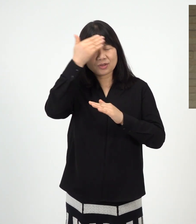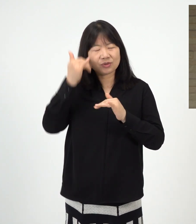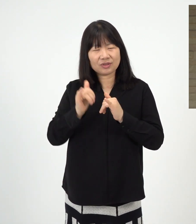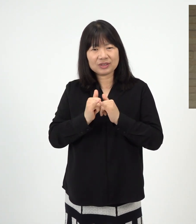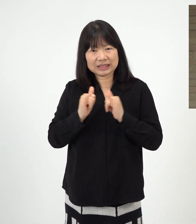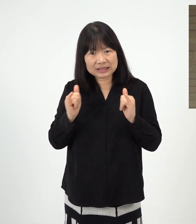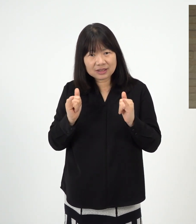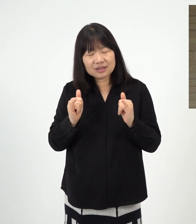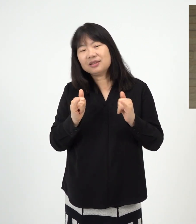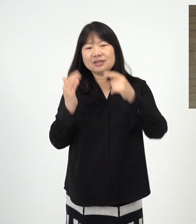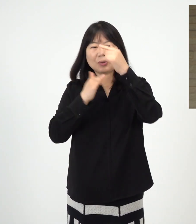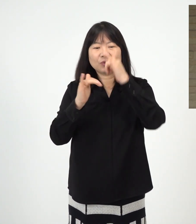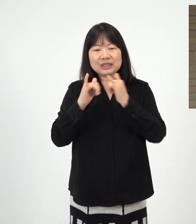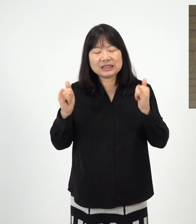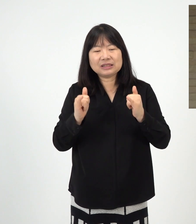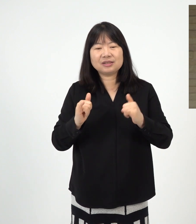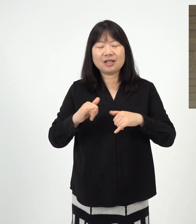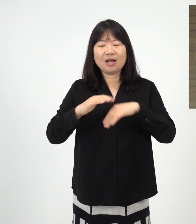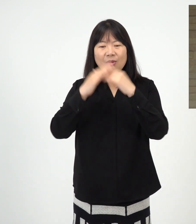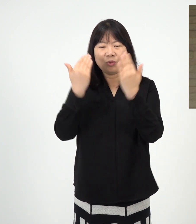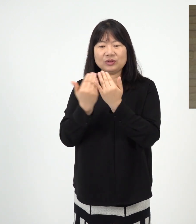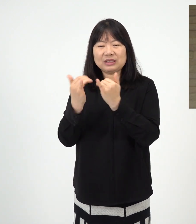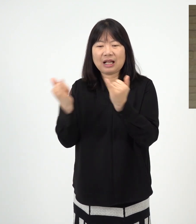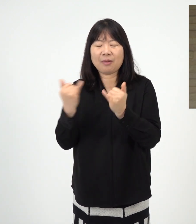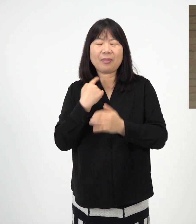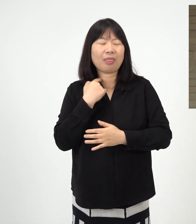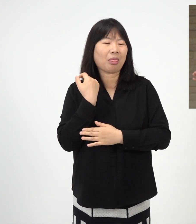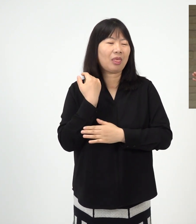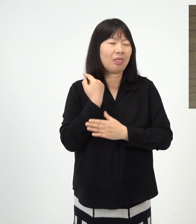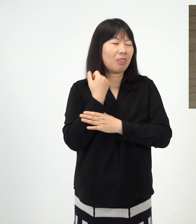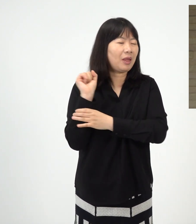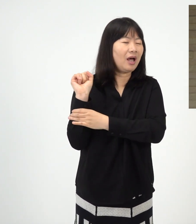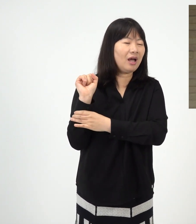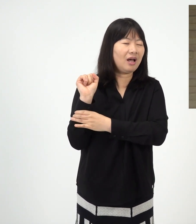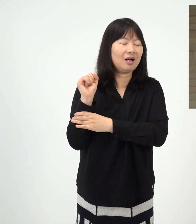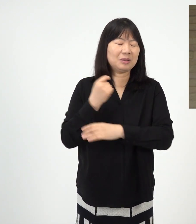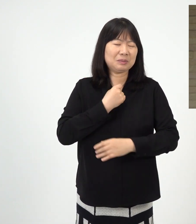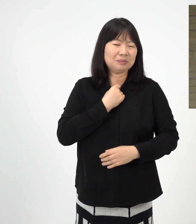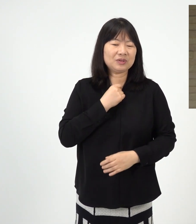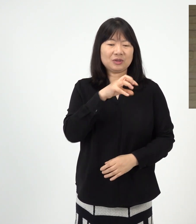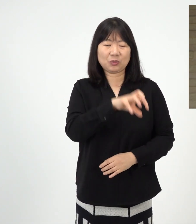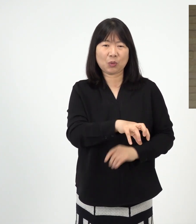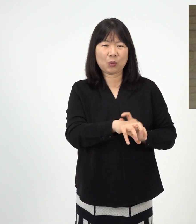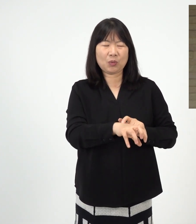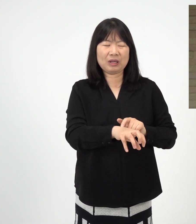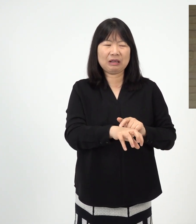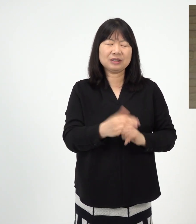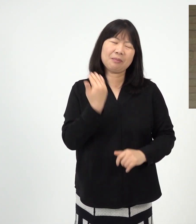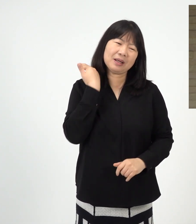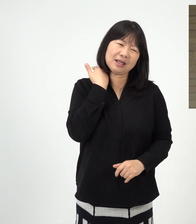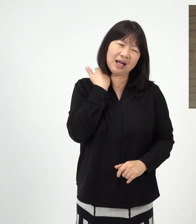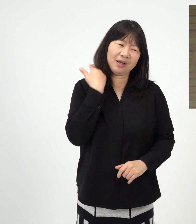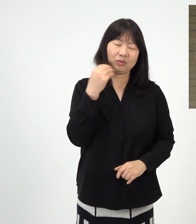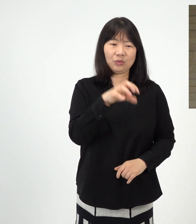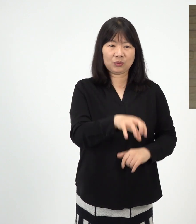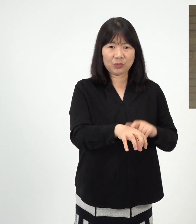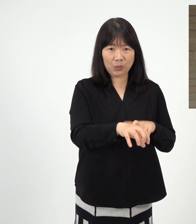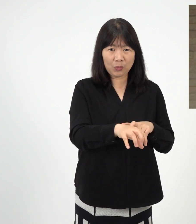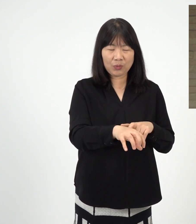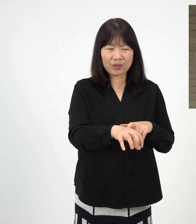길, 모두가 외면하고 싶은 현장들, 불편한